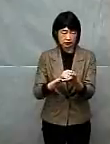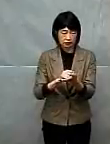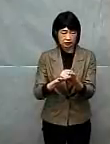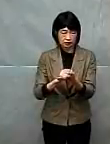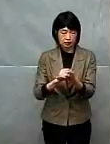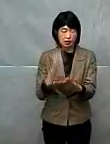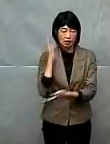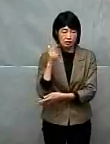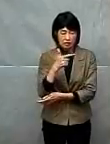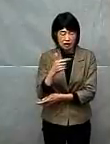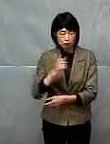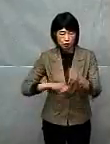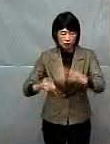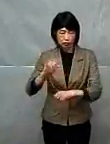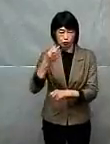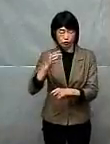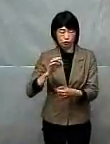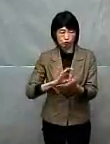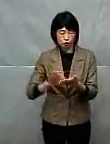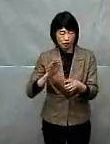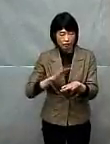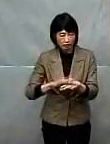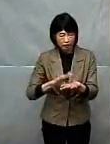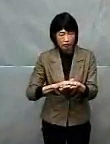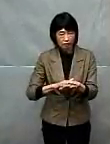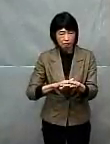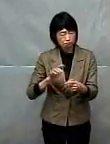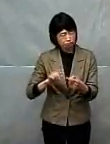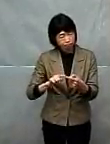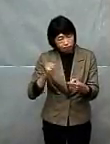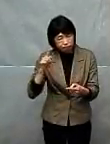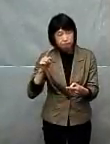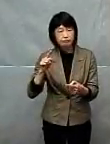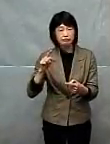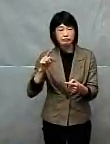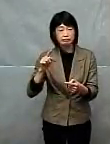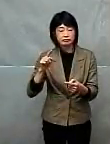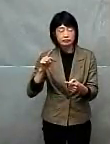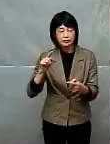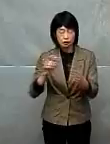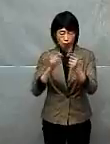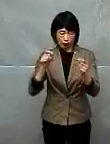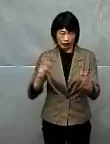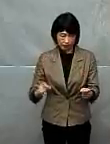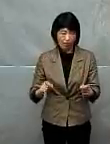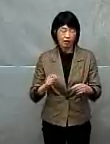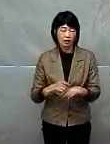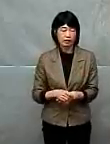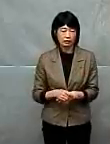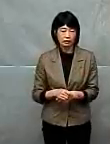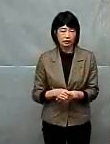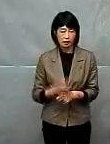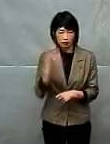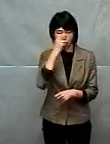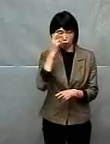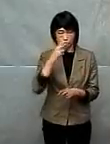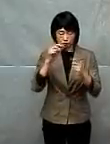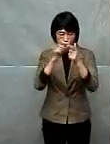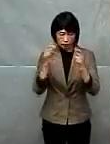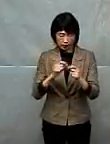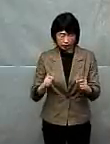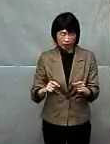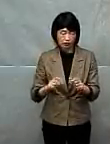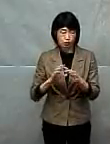費の使い道が、まあ、不適切だったとして、調査結果